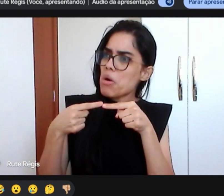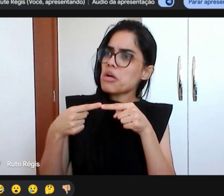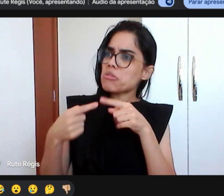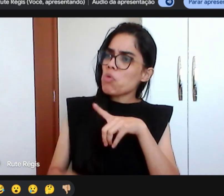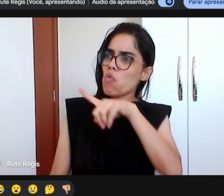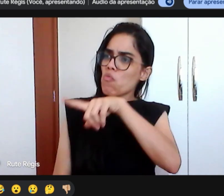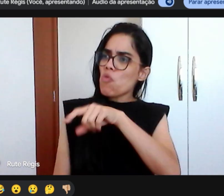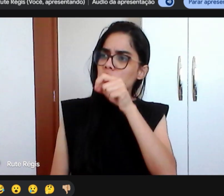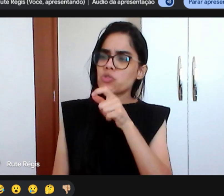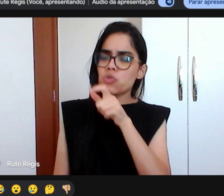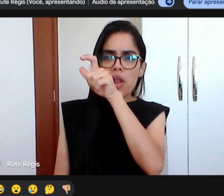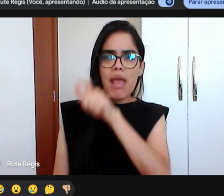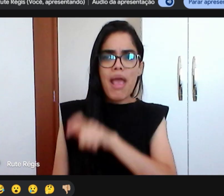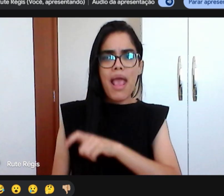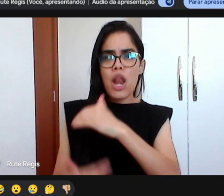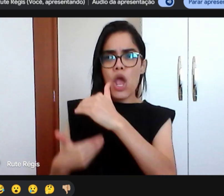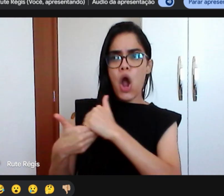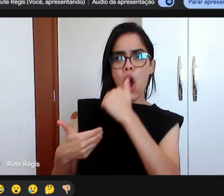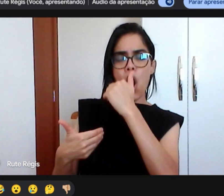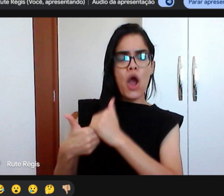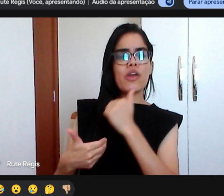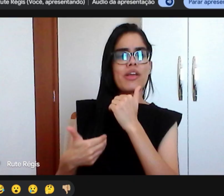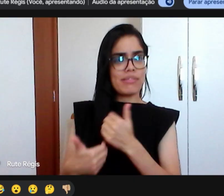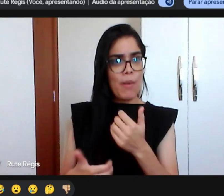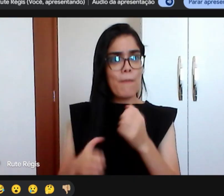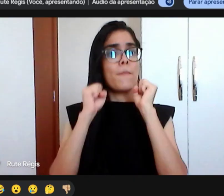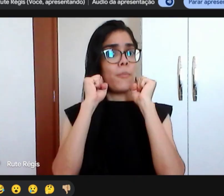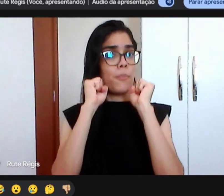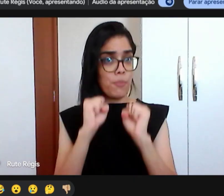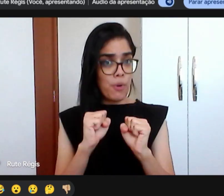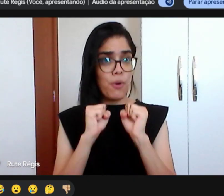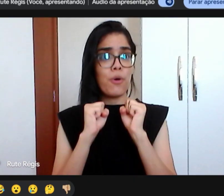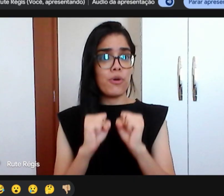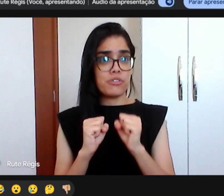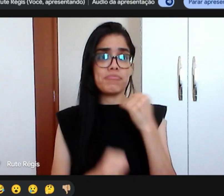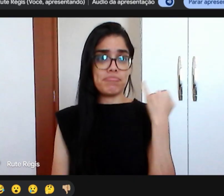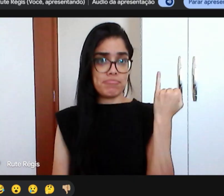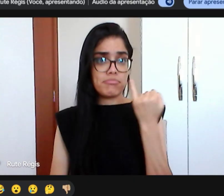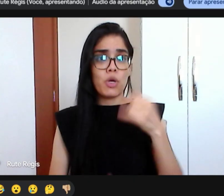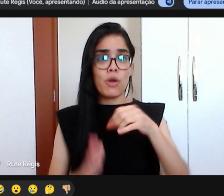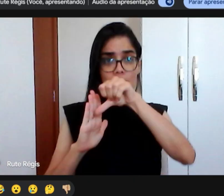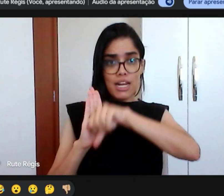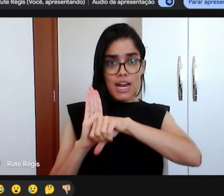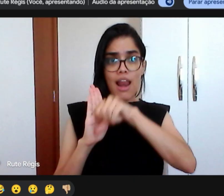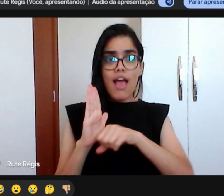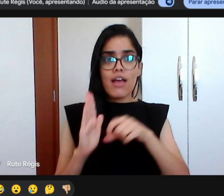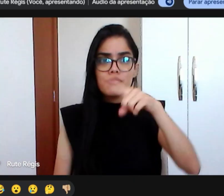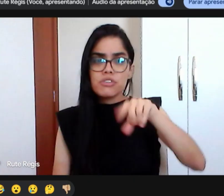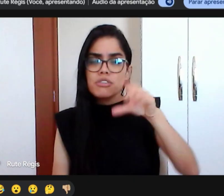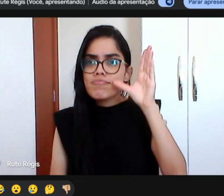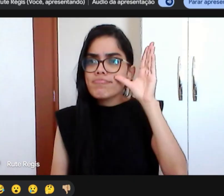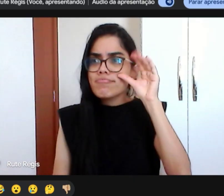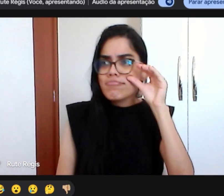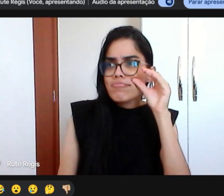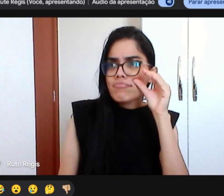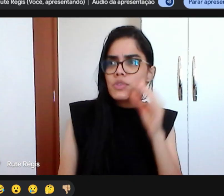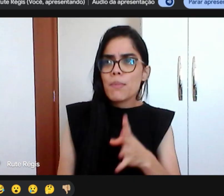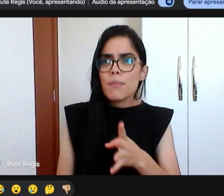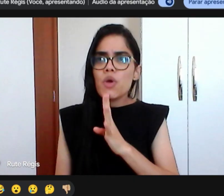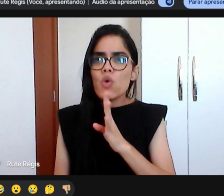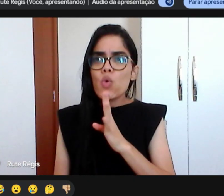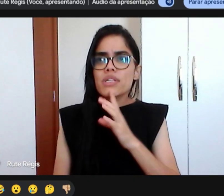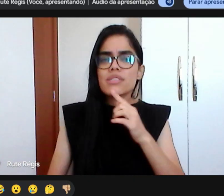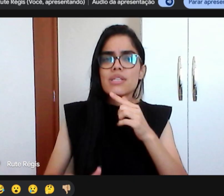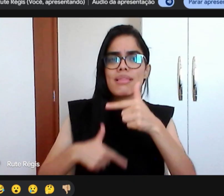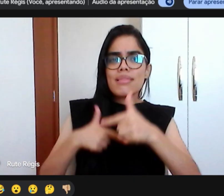observem, nossa, esse professor já pesquisa aquilo que eu quero discutir. Isso pode ser feito, é interessante que